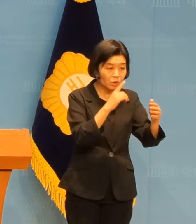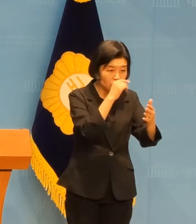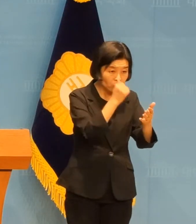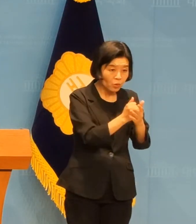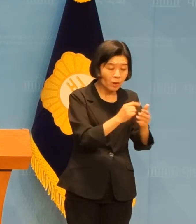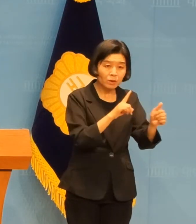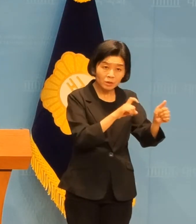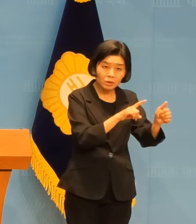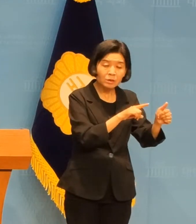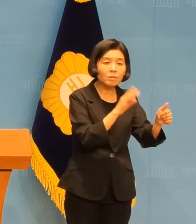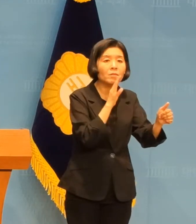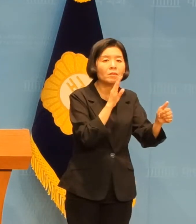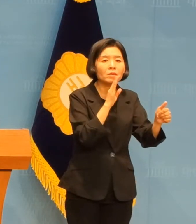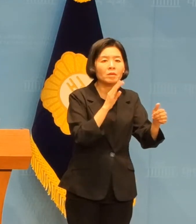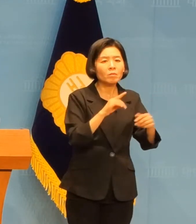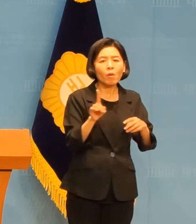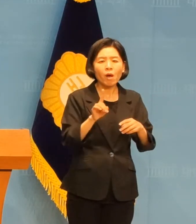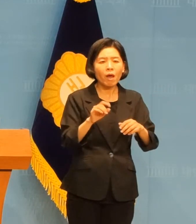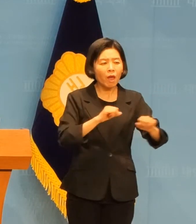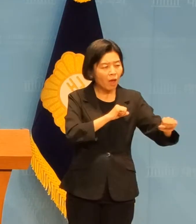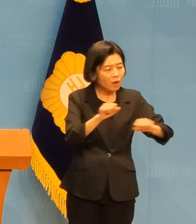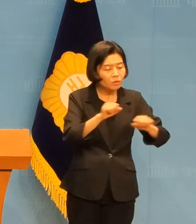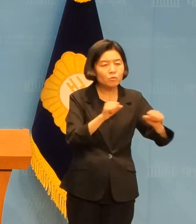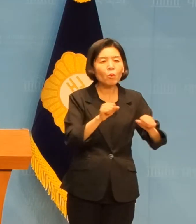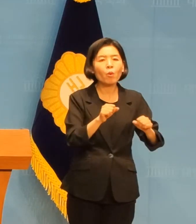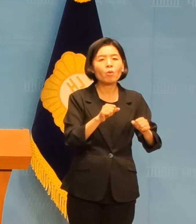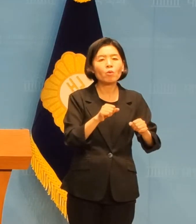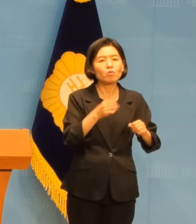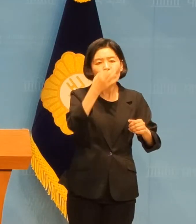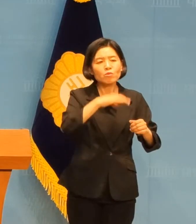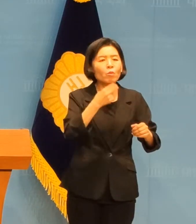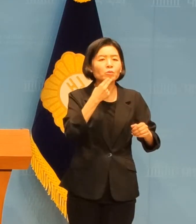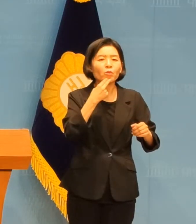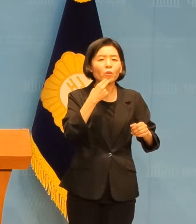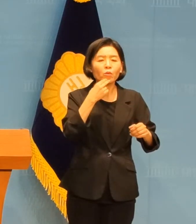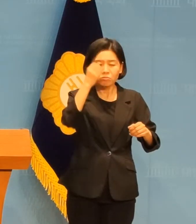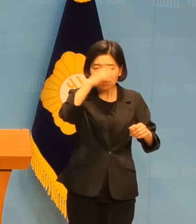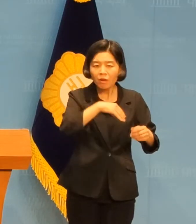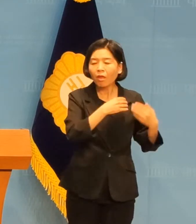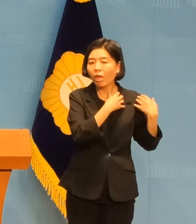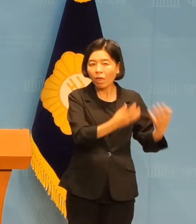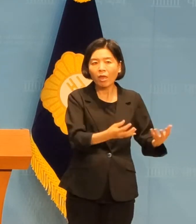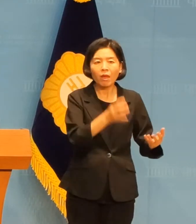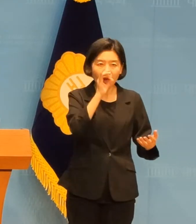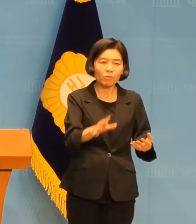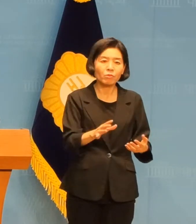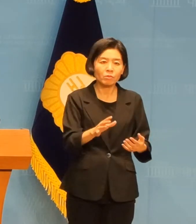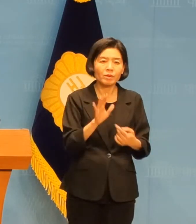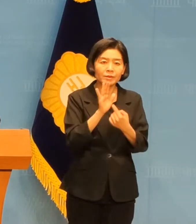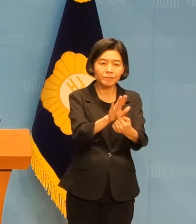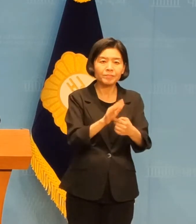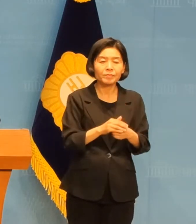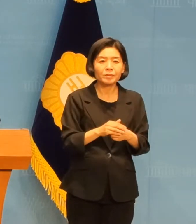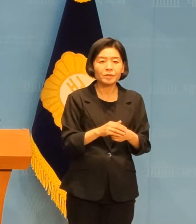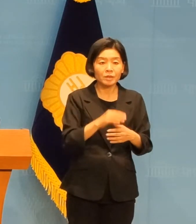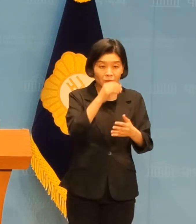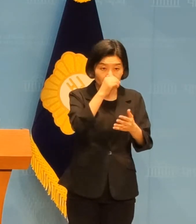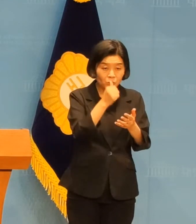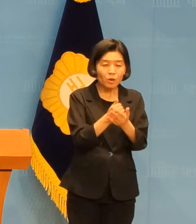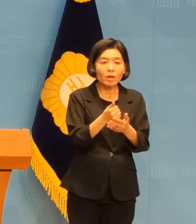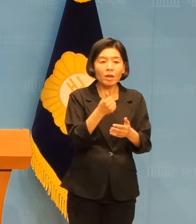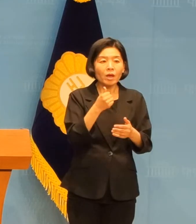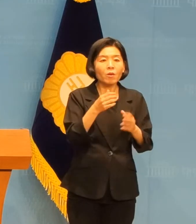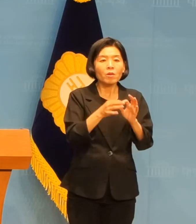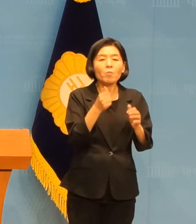불리한 행동을 계속하고 있는데도 이를 방관해서는 안 될 것을 알려드립니다. 의뢰인을 위해